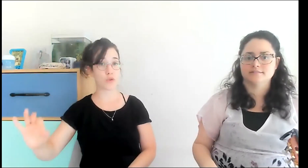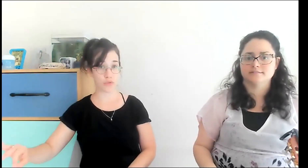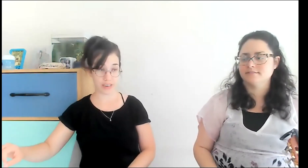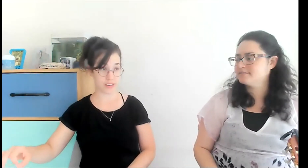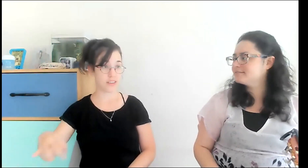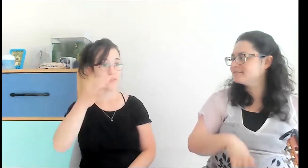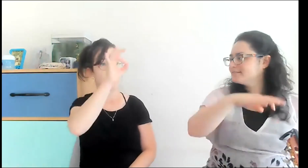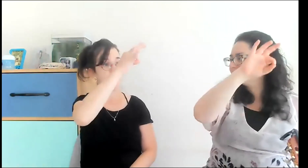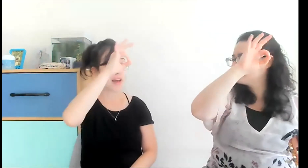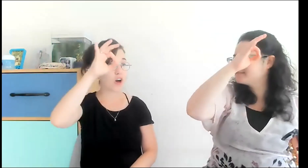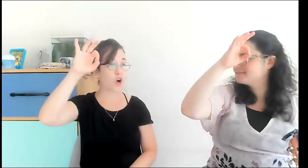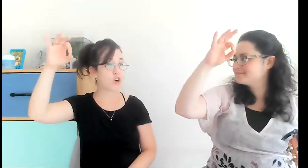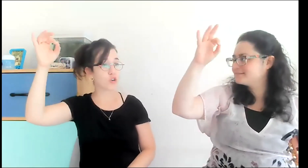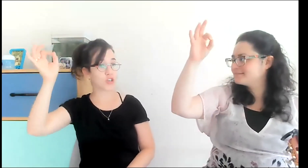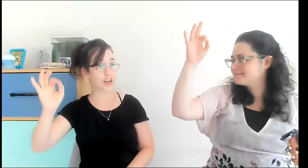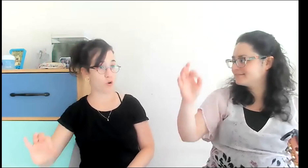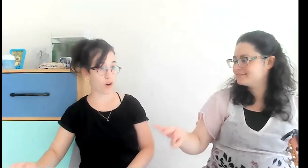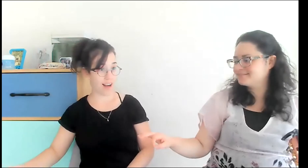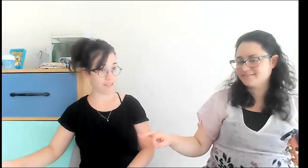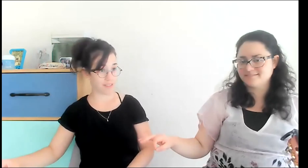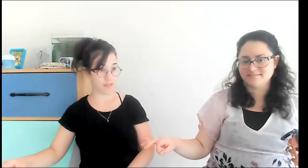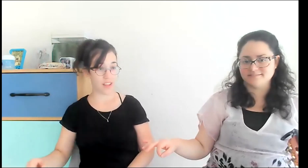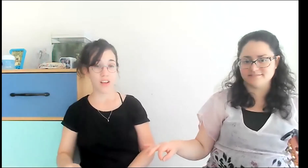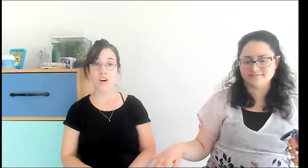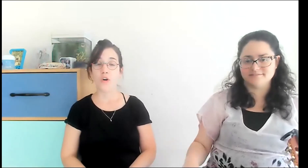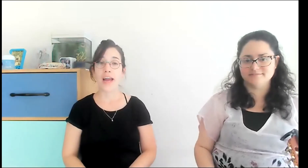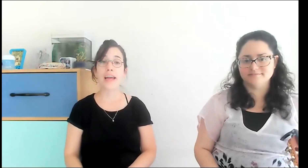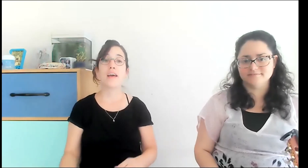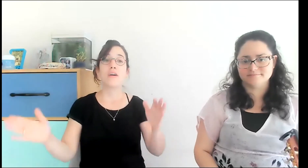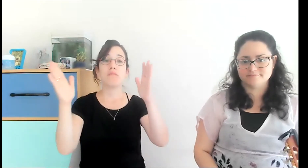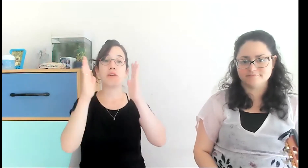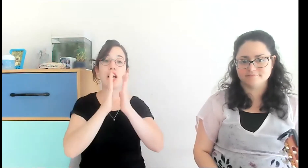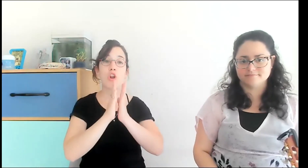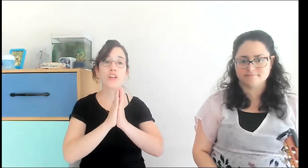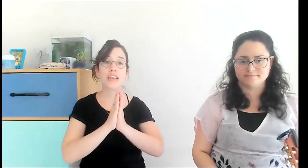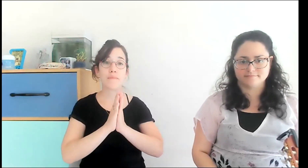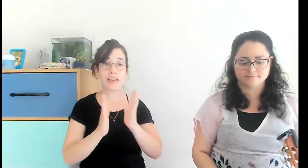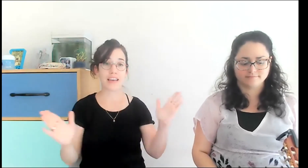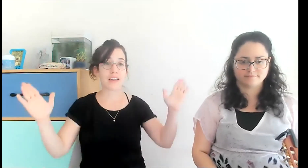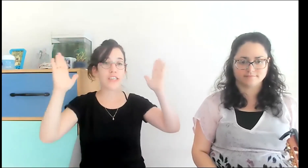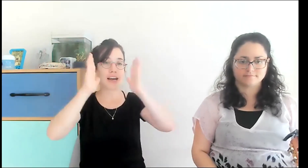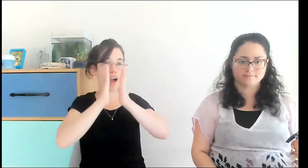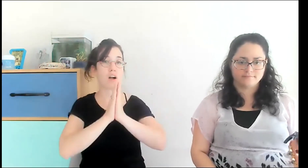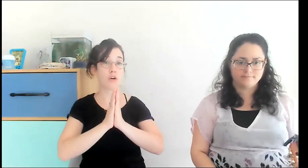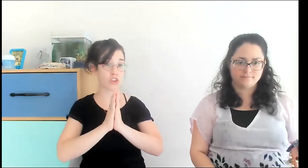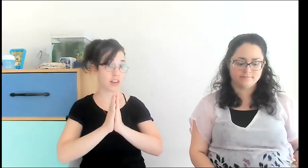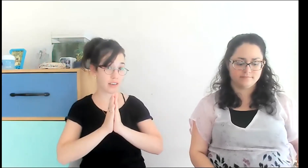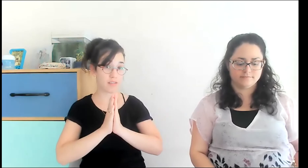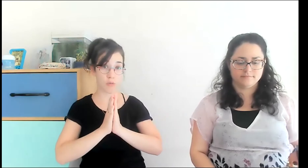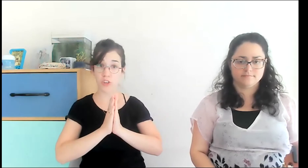נופל. מרחוק נושר כוכב. אוקיי? משאלות ליבי. אז אני עושה ככה, כמו